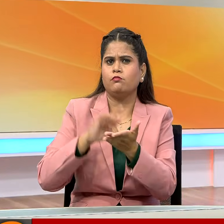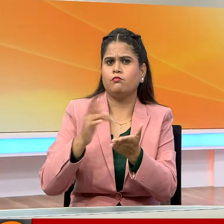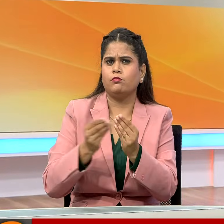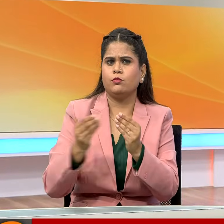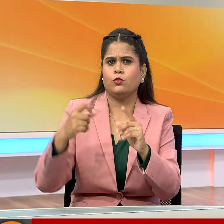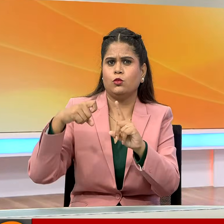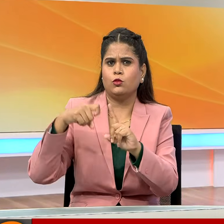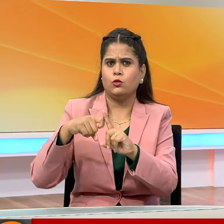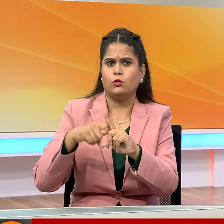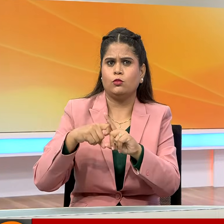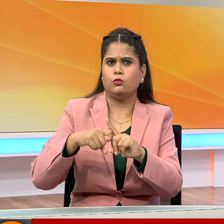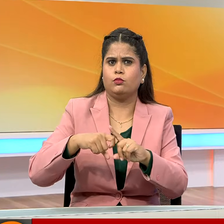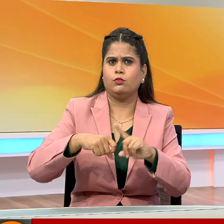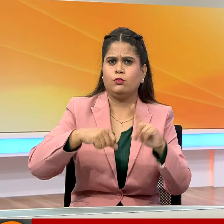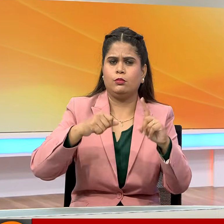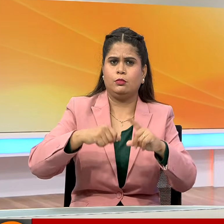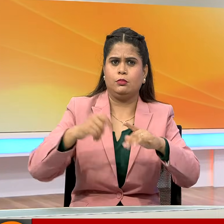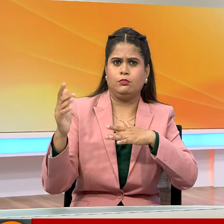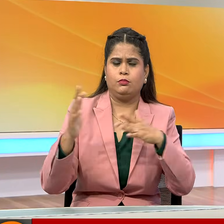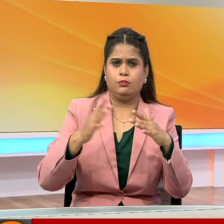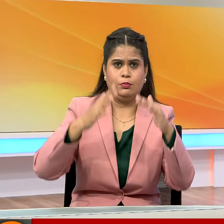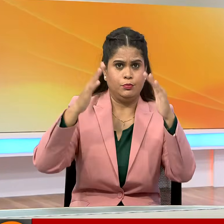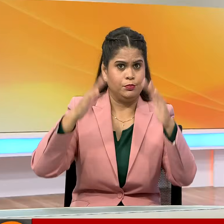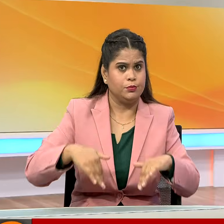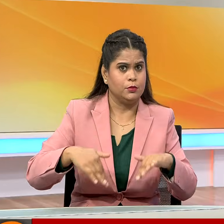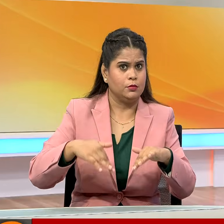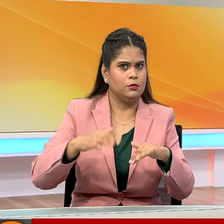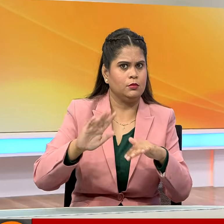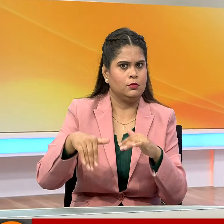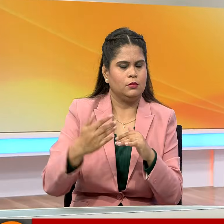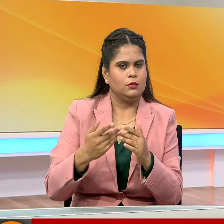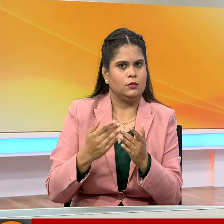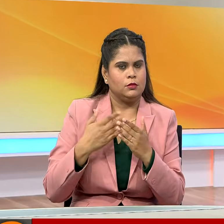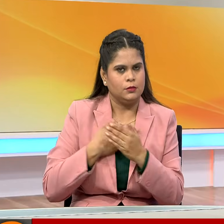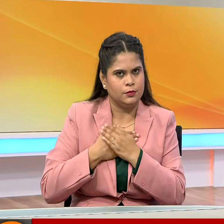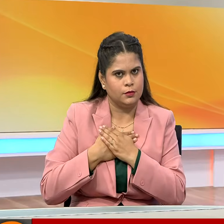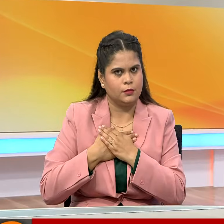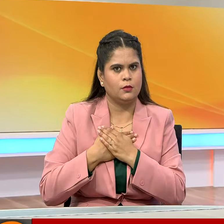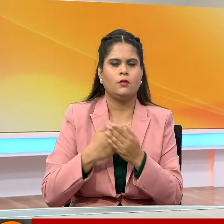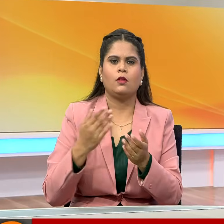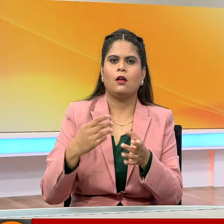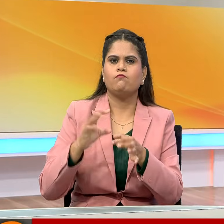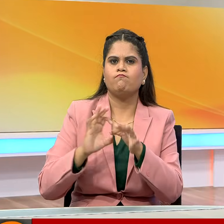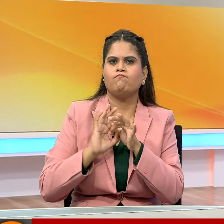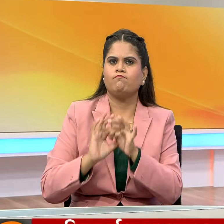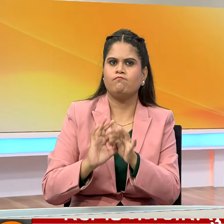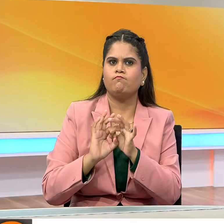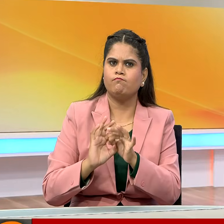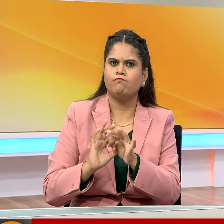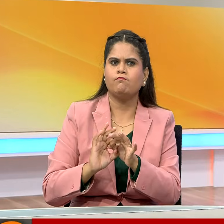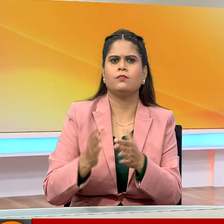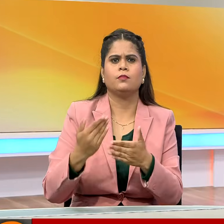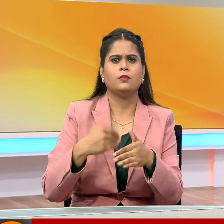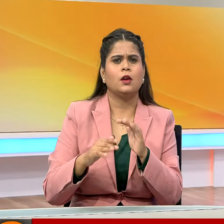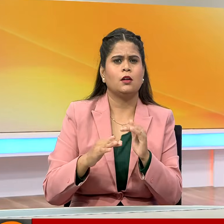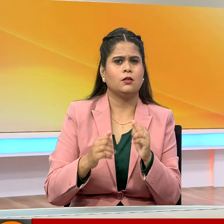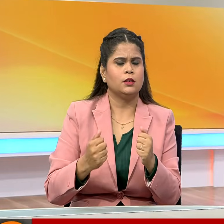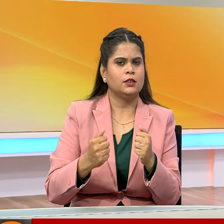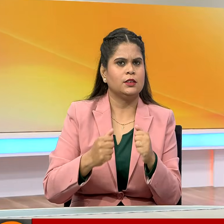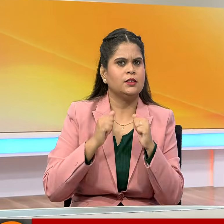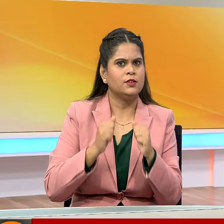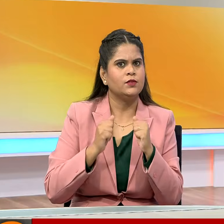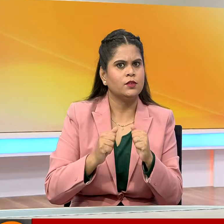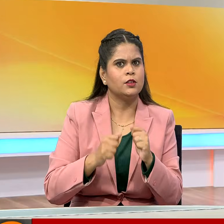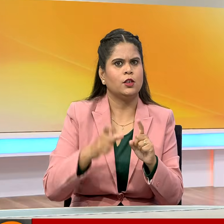आए भीषण भूकंप के बाद भारत की ओर से संवेदना और एकजुटता व्यक्त की। उन्होंने इस मुश्किल समय में